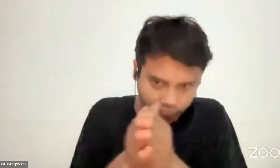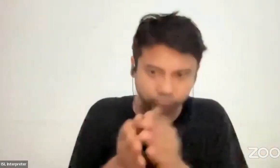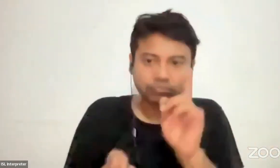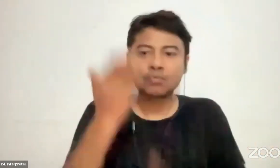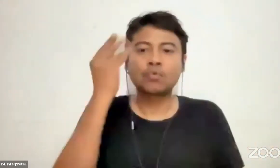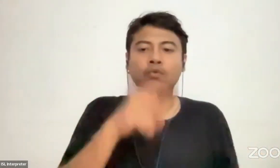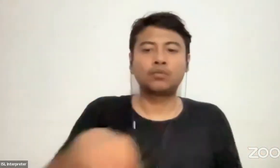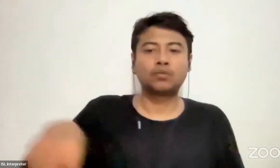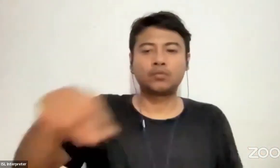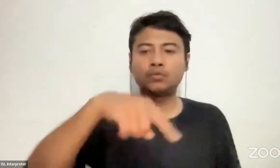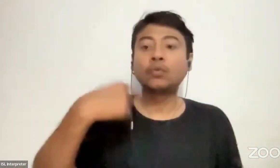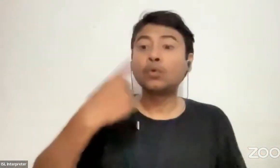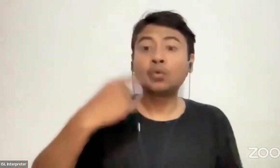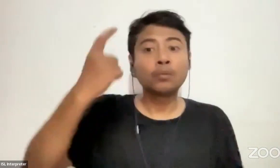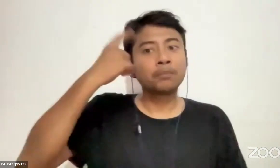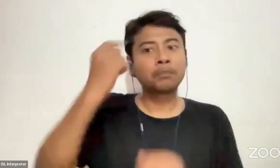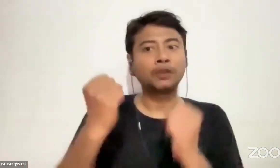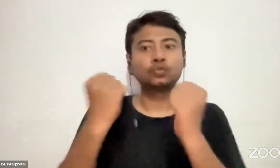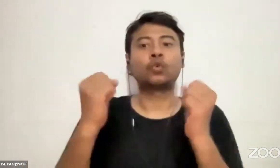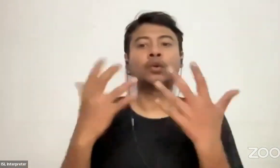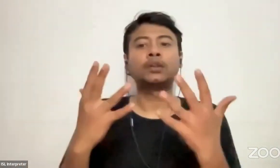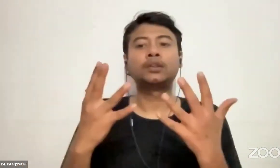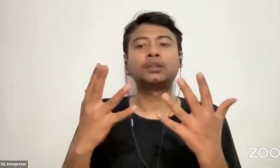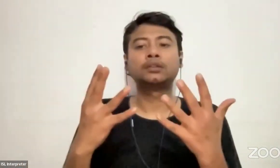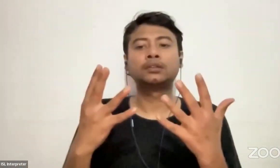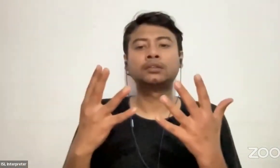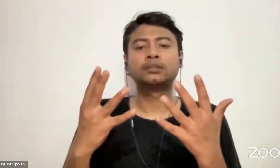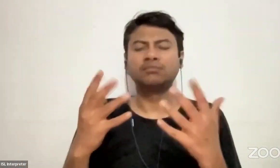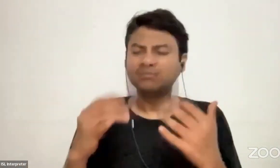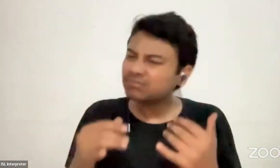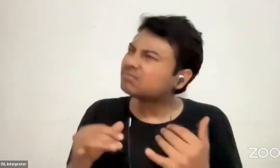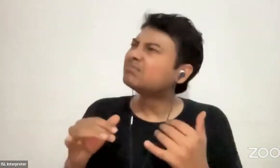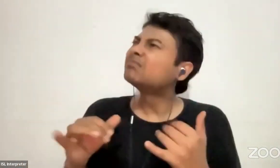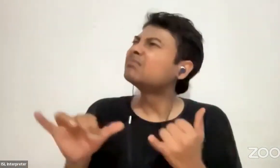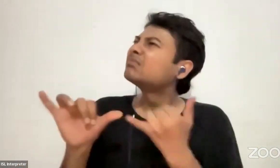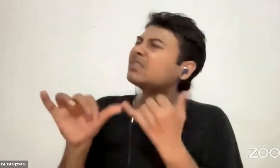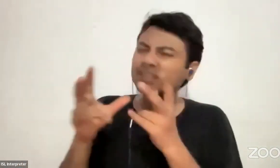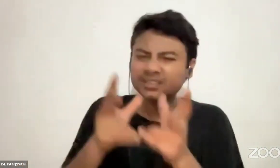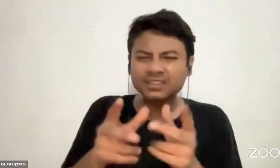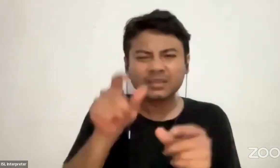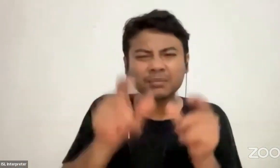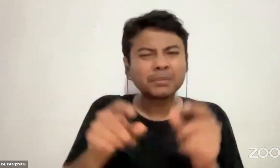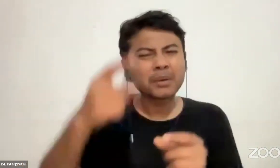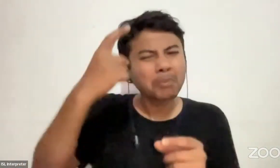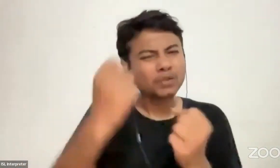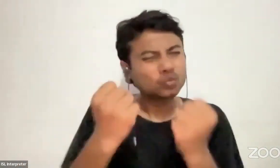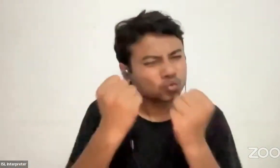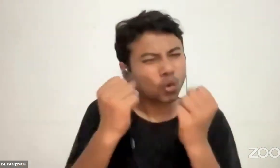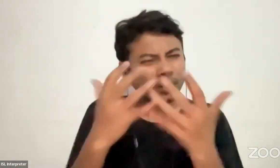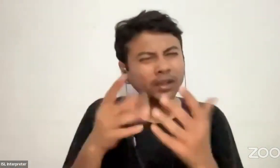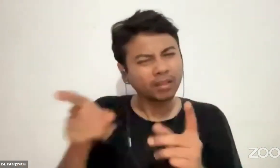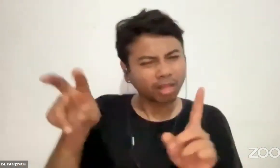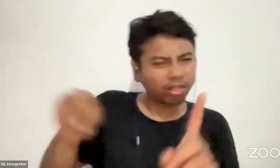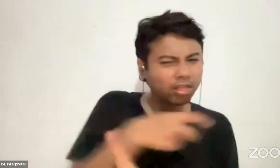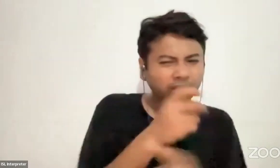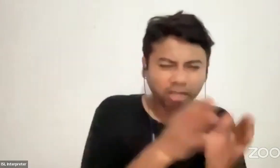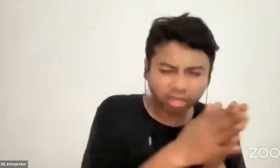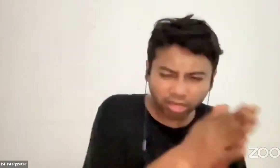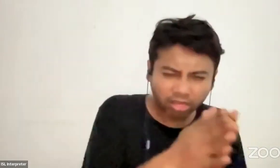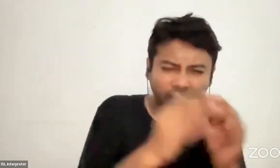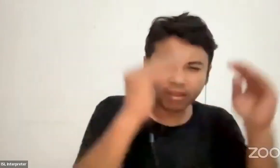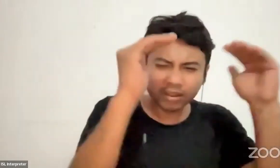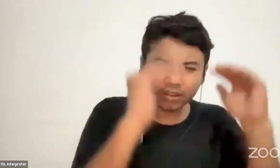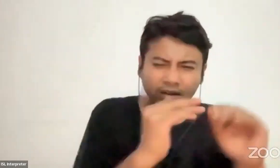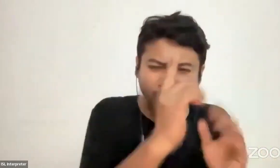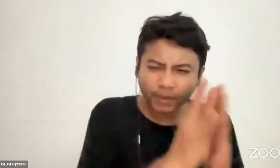अब भगवान ऐसा क्यों कह रहे हैं? भगवान ऐसा इसीलिए कह रहे हैं क्योंकि उन देवता मतलब भगवान यही